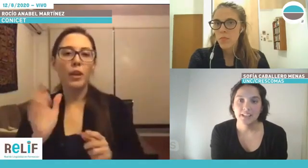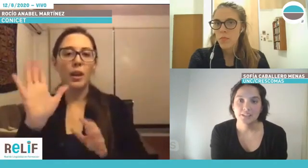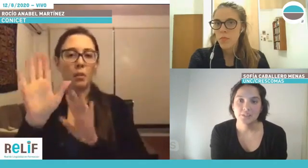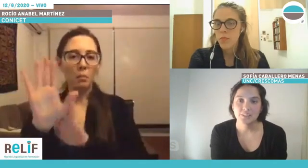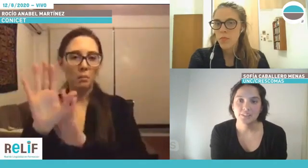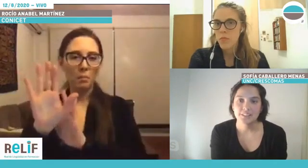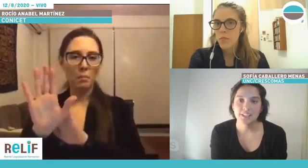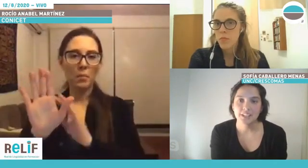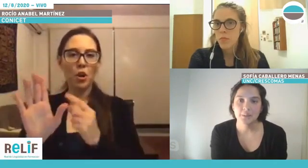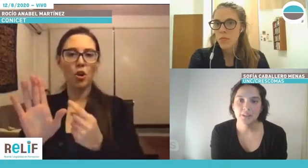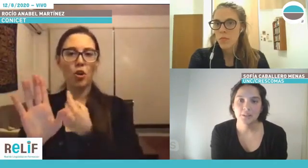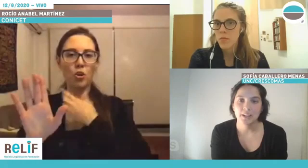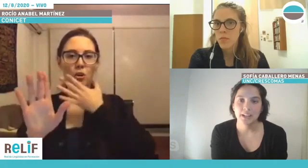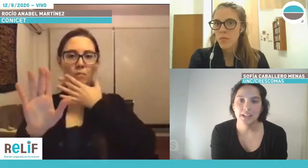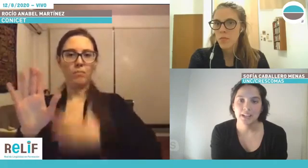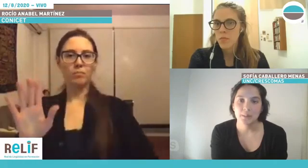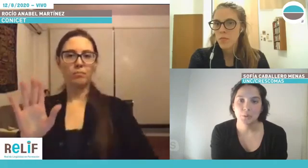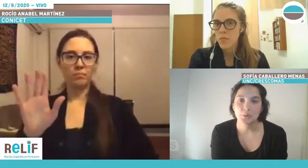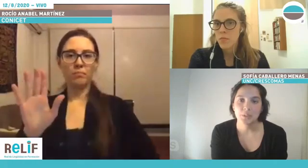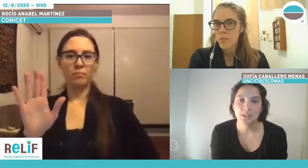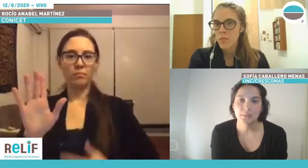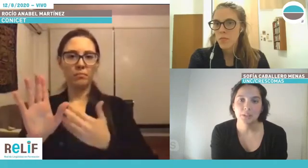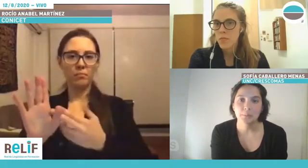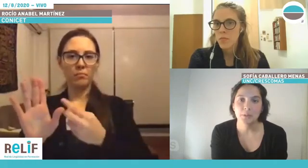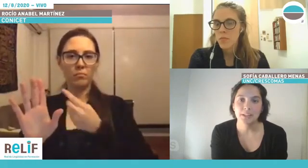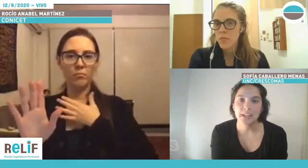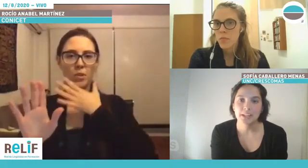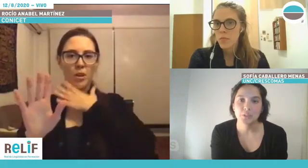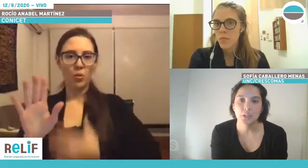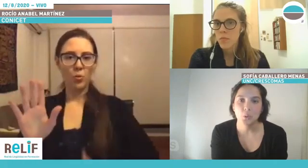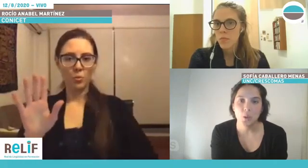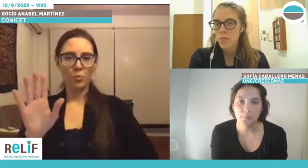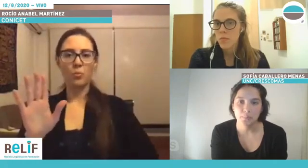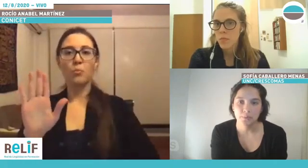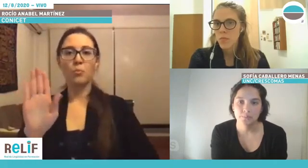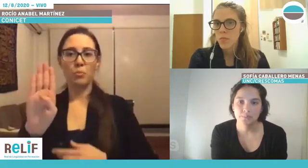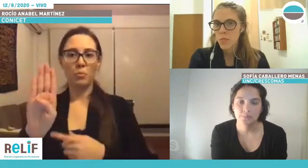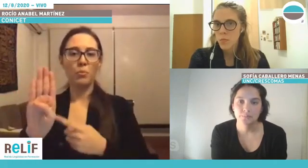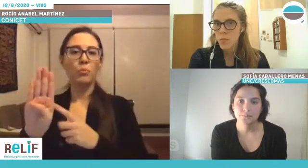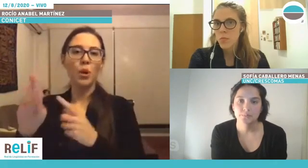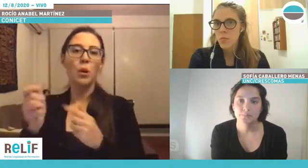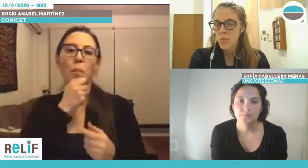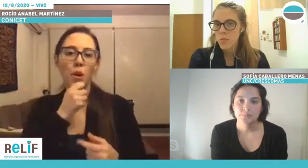Y la dirección tiene que ver la postura de la mano, pero en relación al cuerpo.